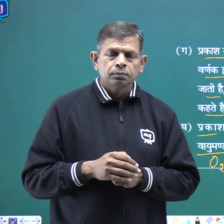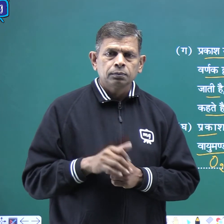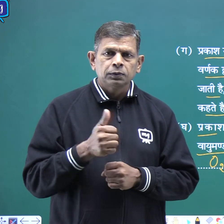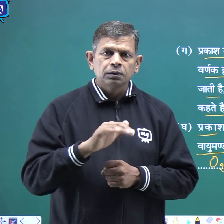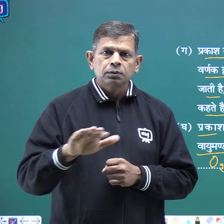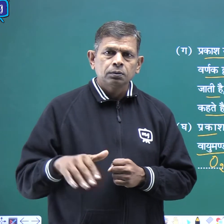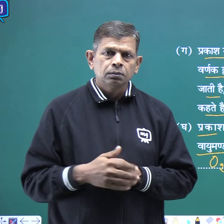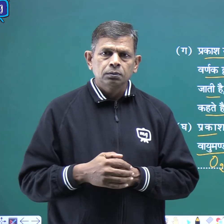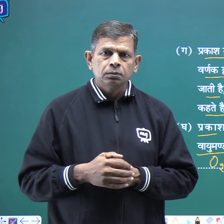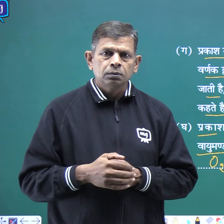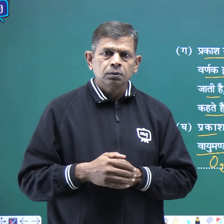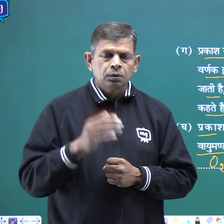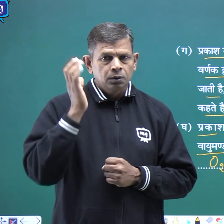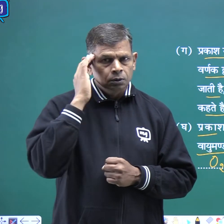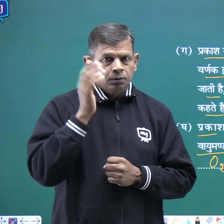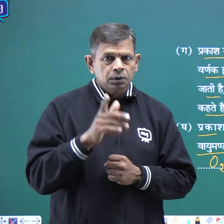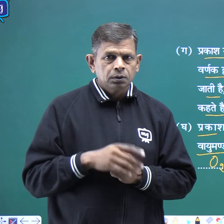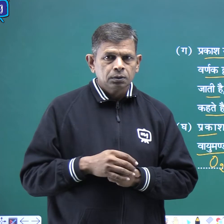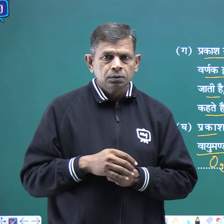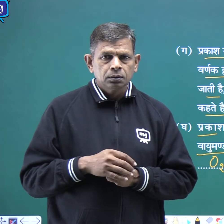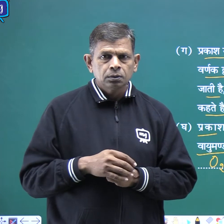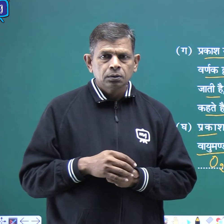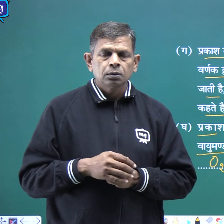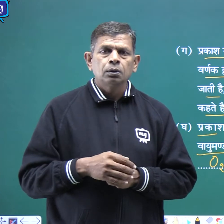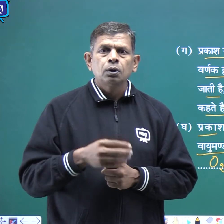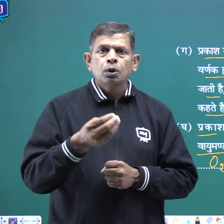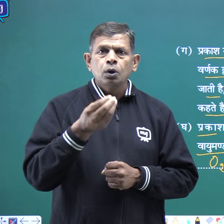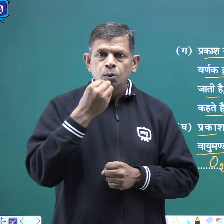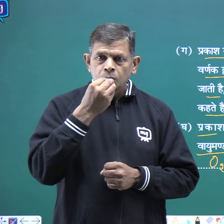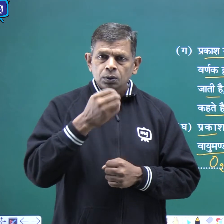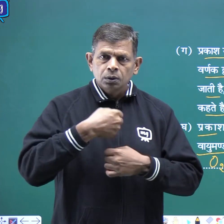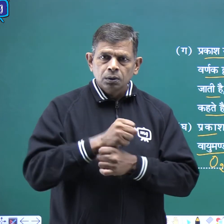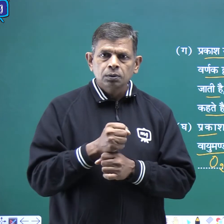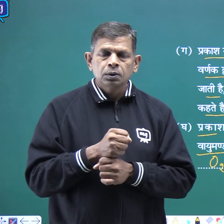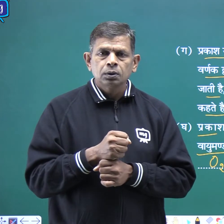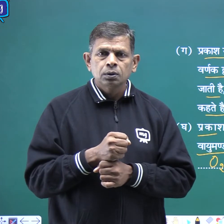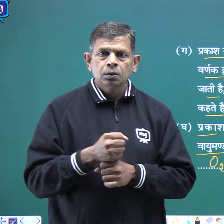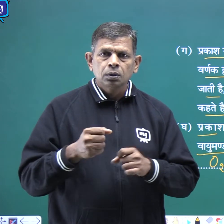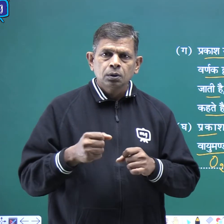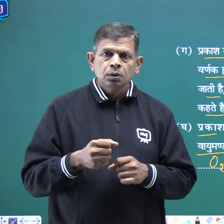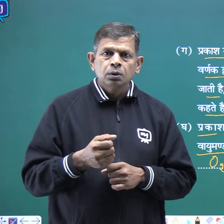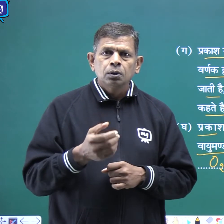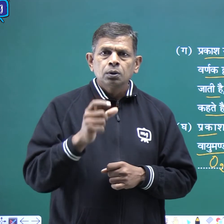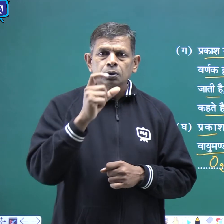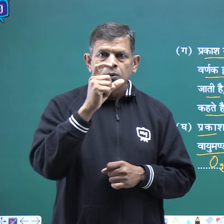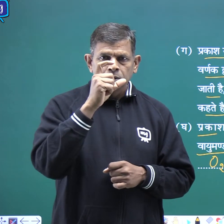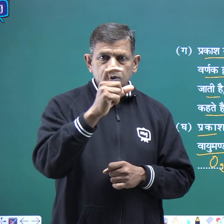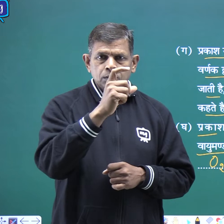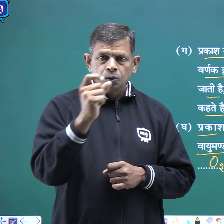ठीक है बच्चों, समझ गए आप? प्रकाश संश्लेषण में कार्बन